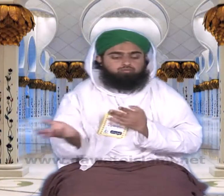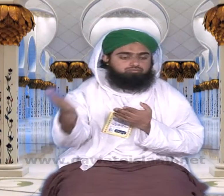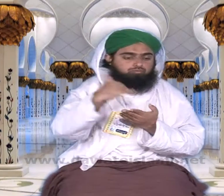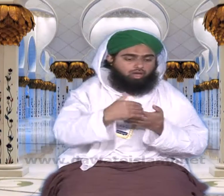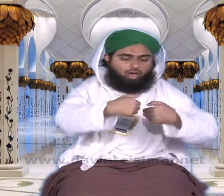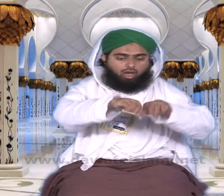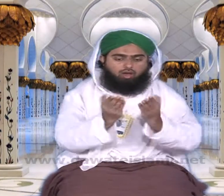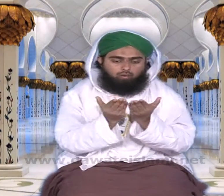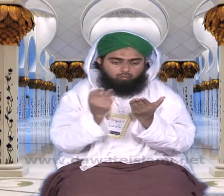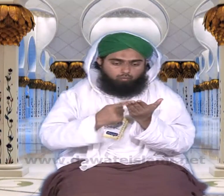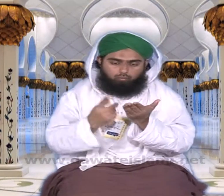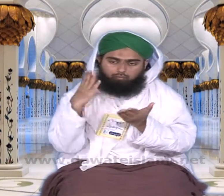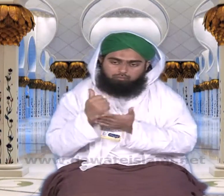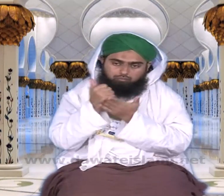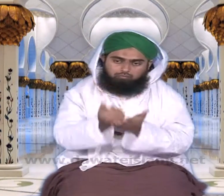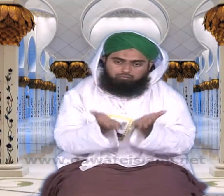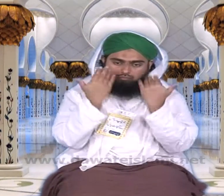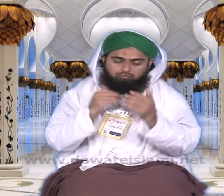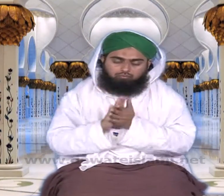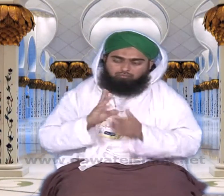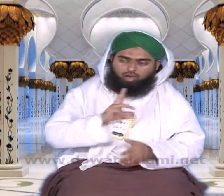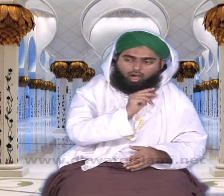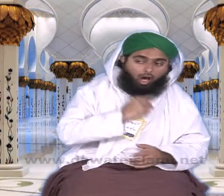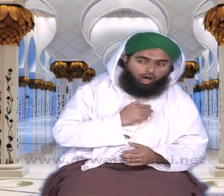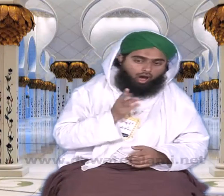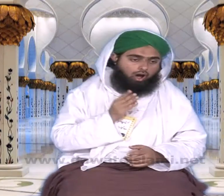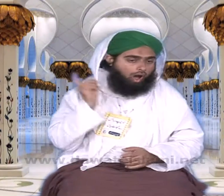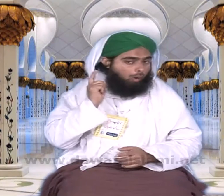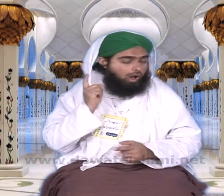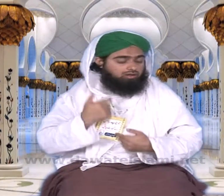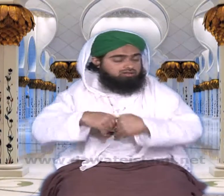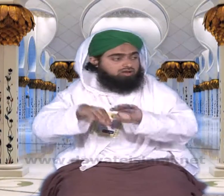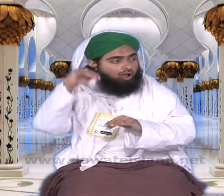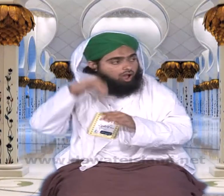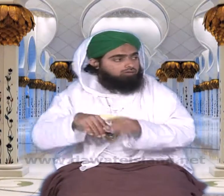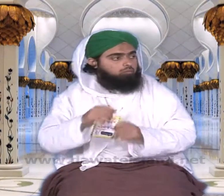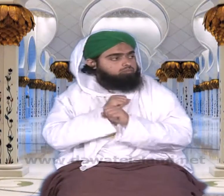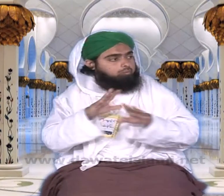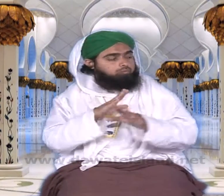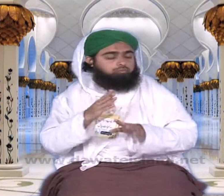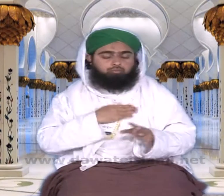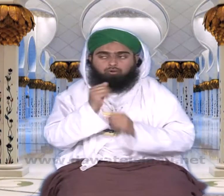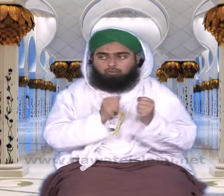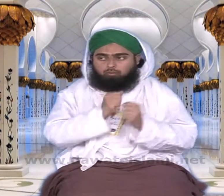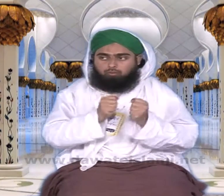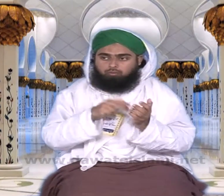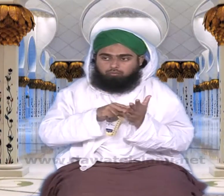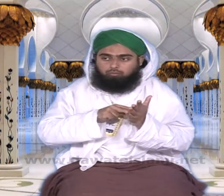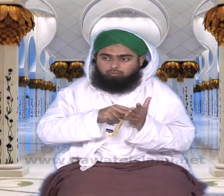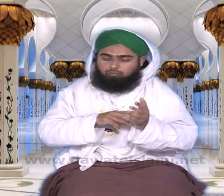ایک دھماکے کی آواز سنی سہم گیا خوف زدہ ہو کر بھاگا کیوں تو گھر پہنچا